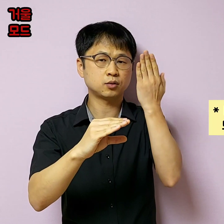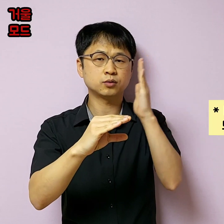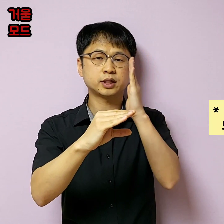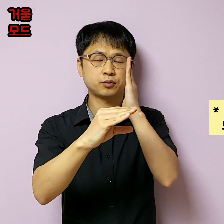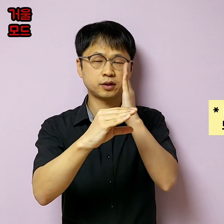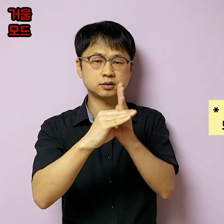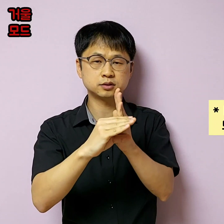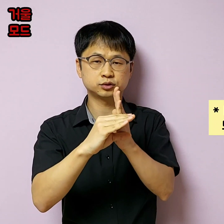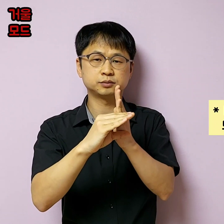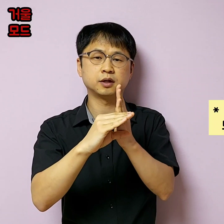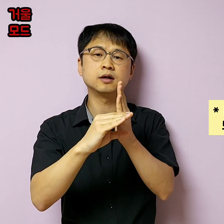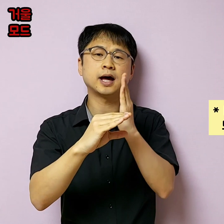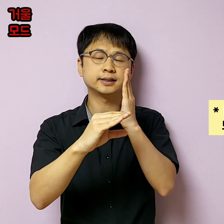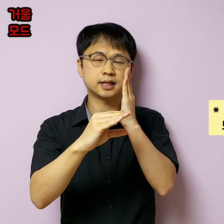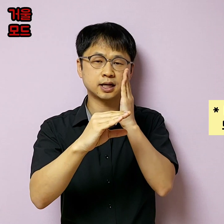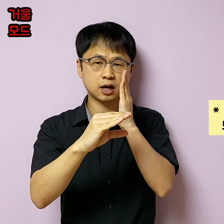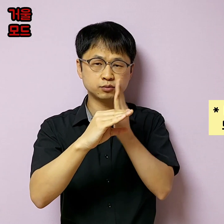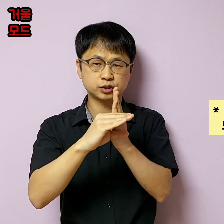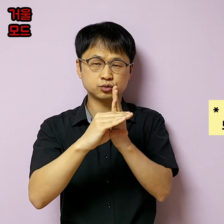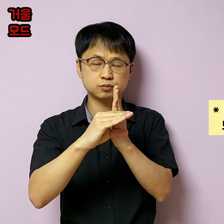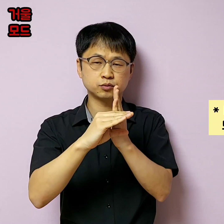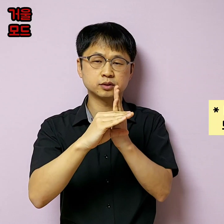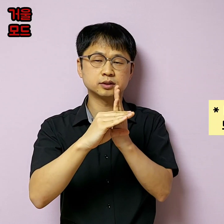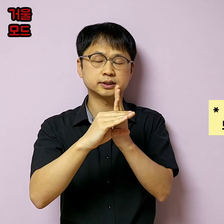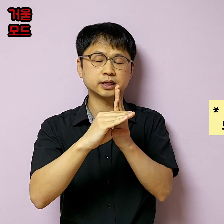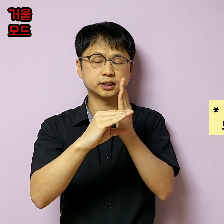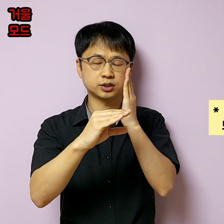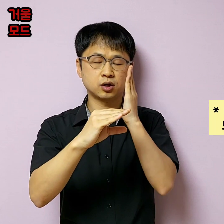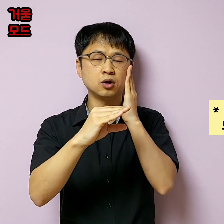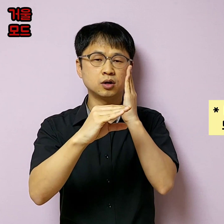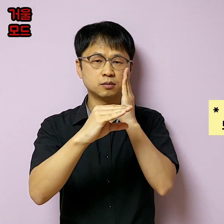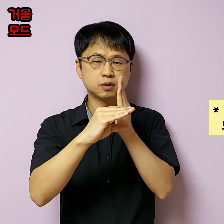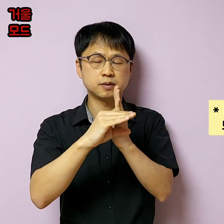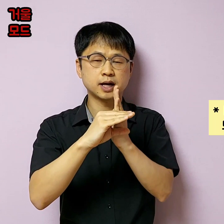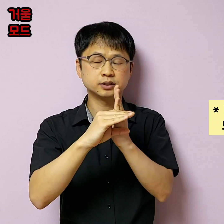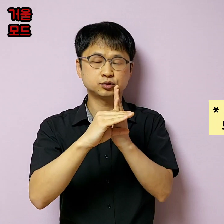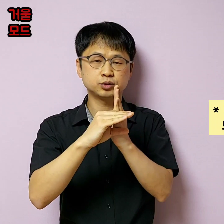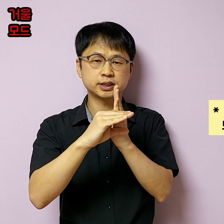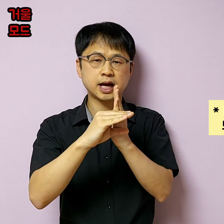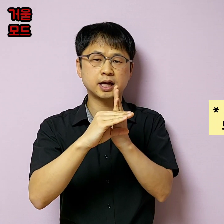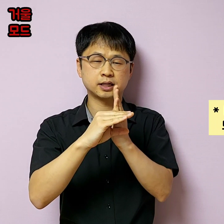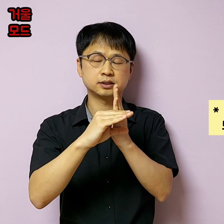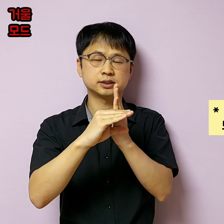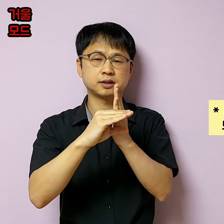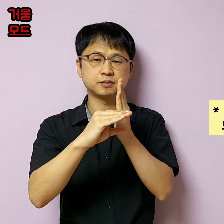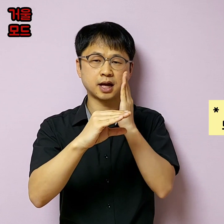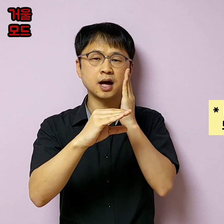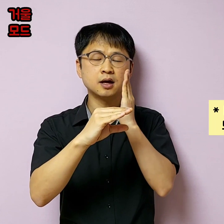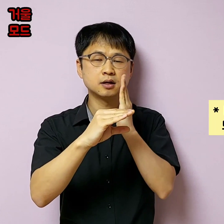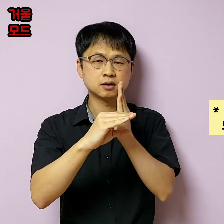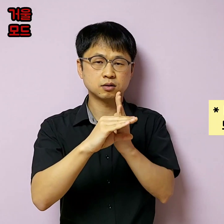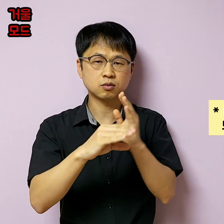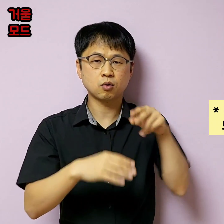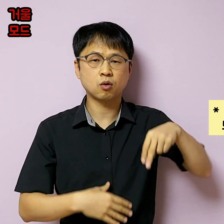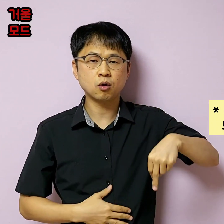손날로 세로 획을 그어주시면 한자 가운데 중을 본뜬 글자가 되죠. 뭐뭐 하는 중이다 라는 뜻이 됩니다.